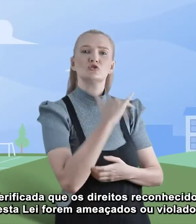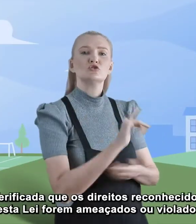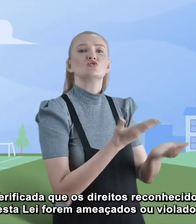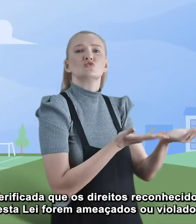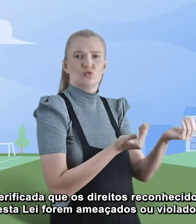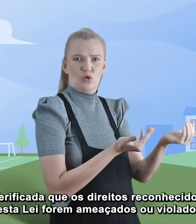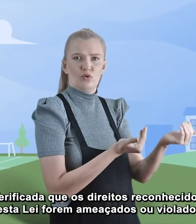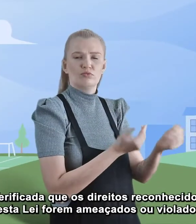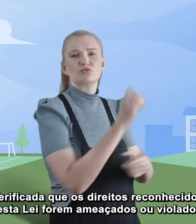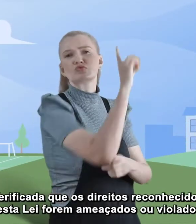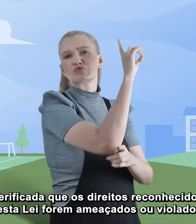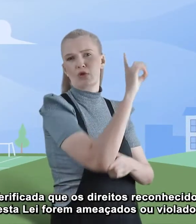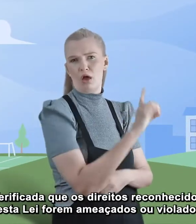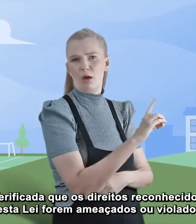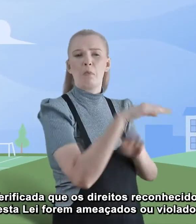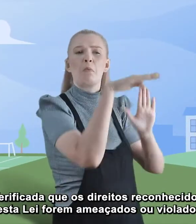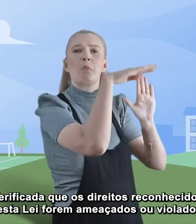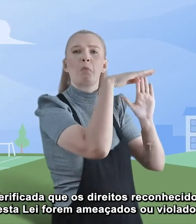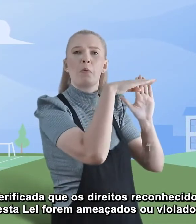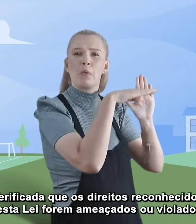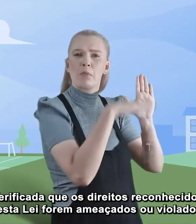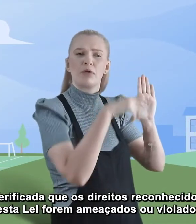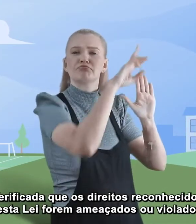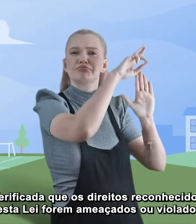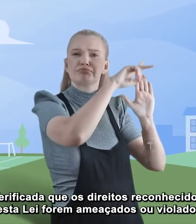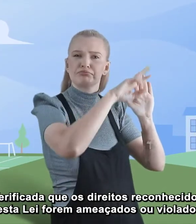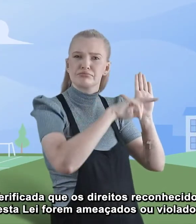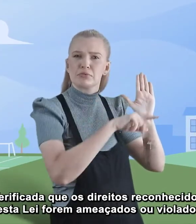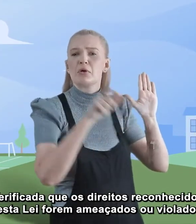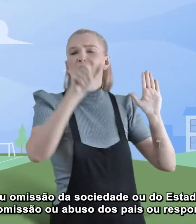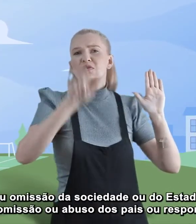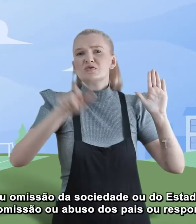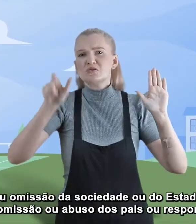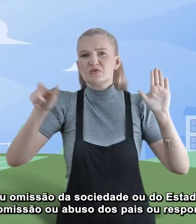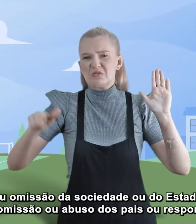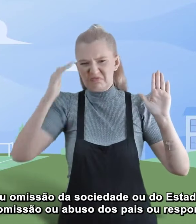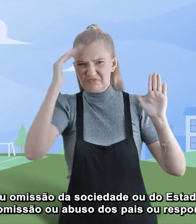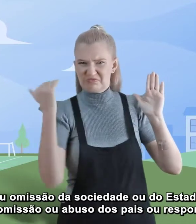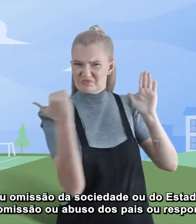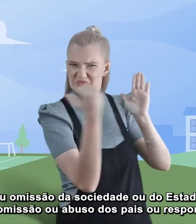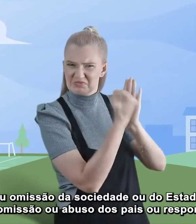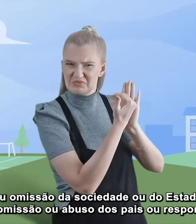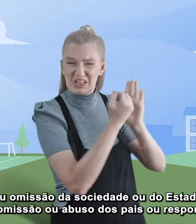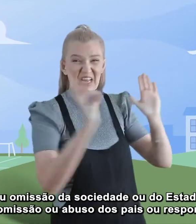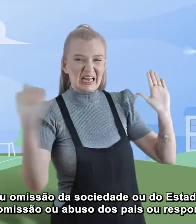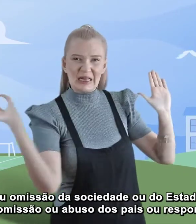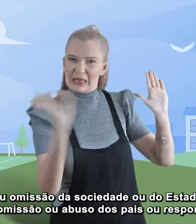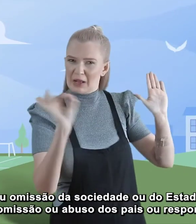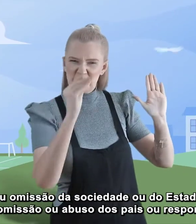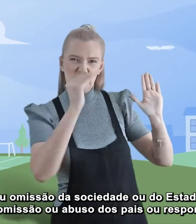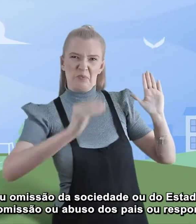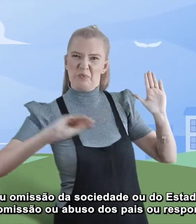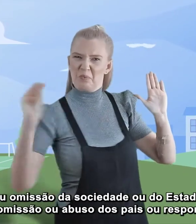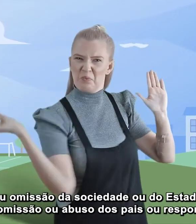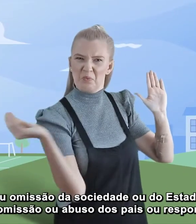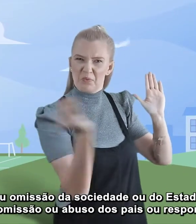Verificada que os direitos reconhecidos nesta lei forem ameaçados ou violados por ação ou omissão da sociedade ou do Estado, seja por falta, omissão ou abuso